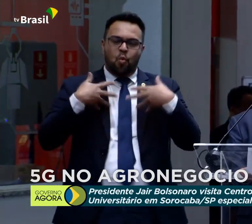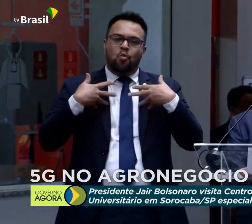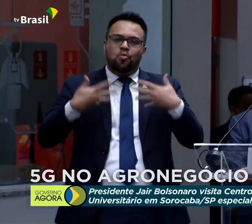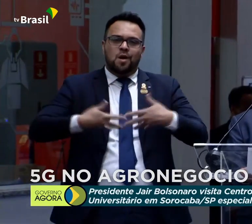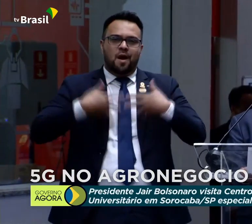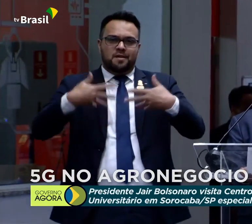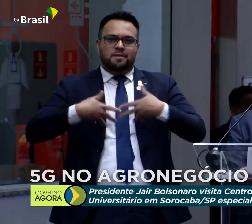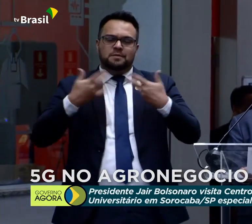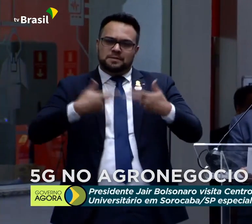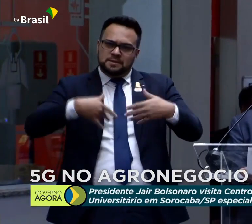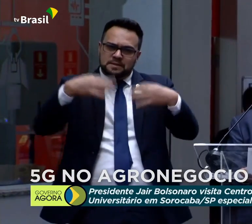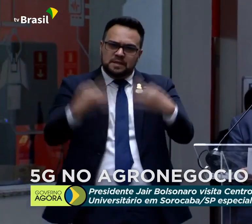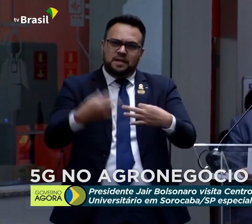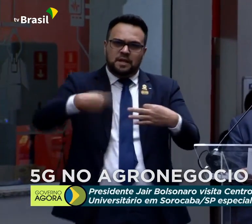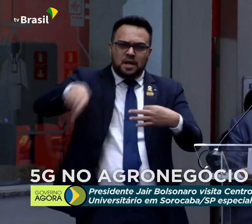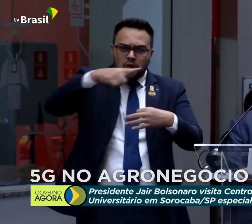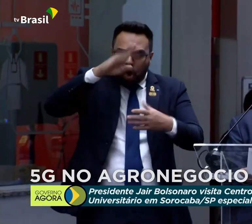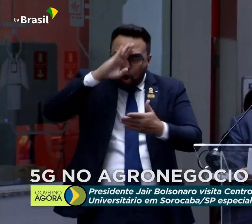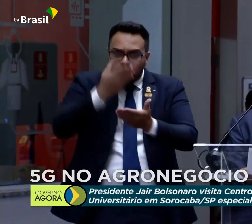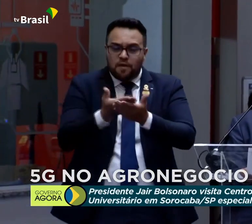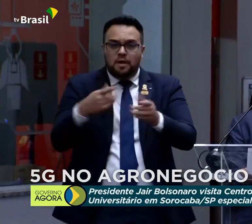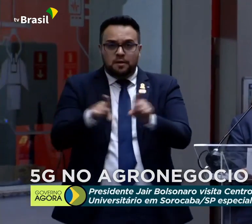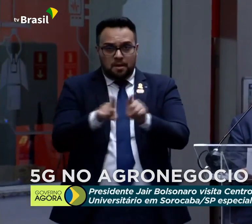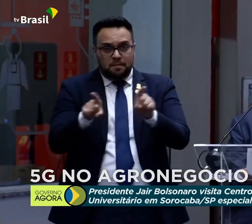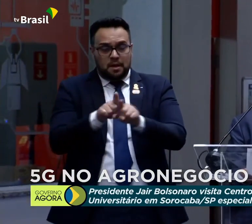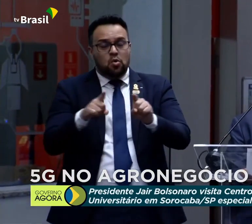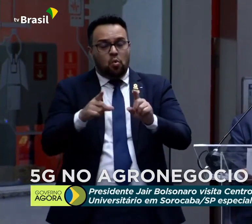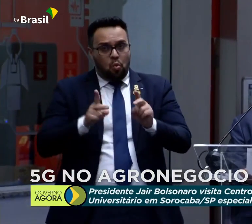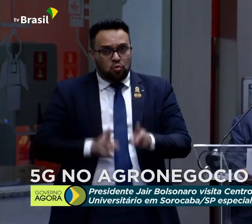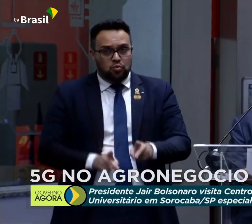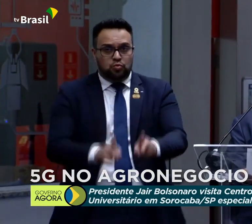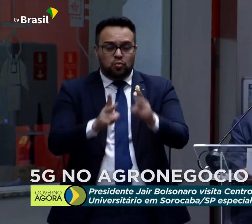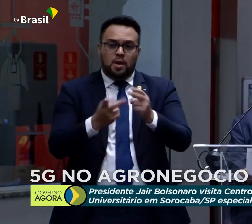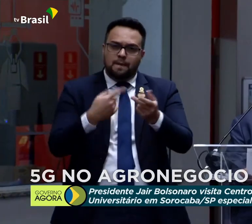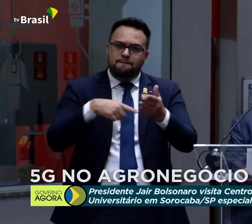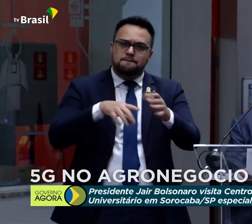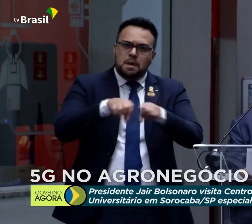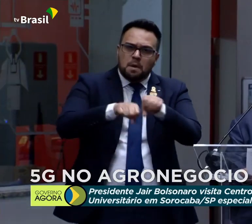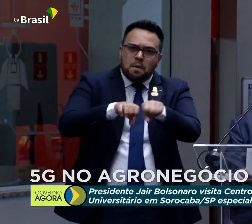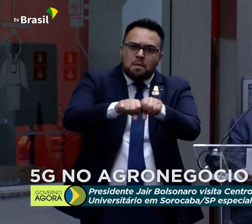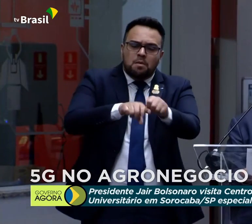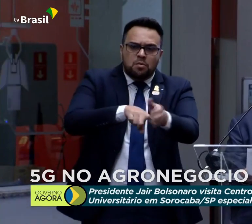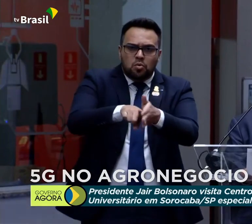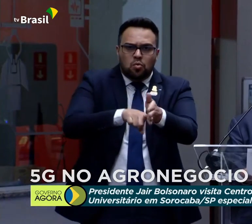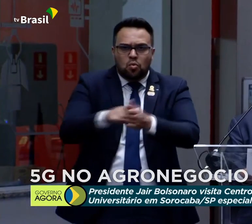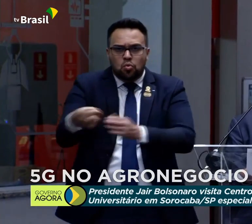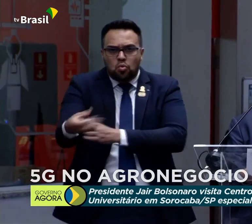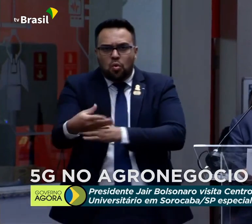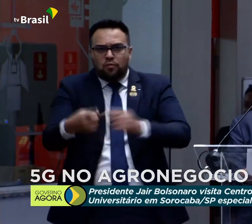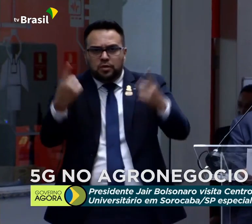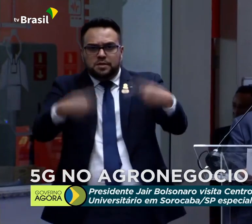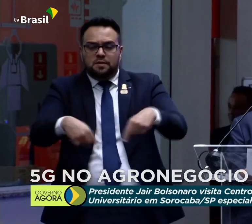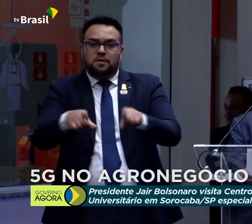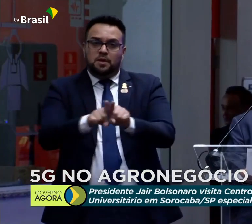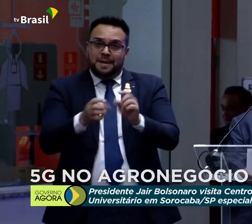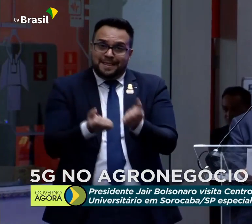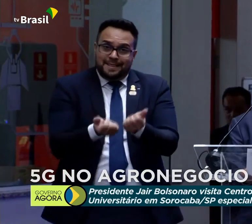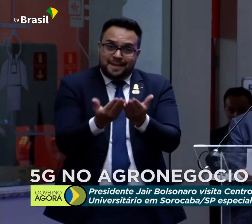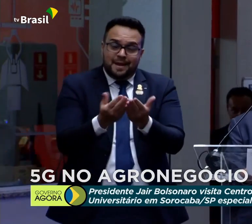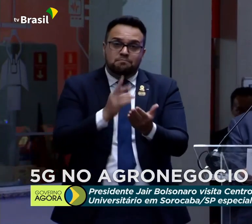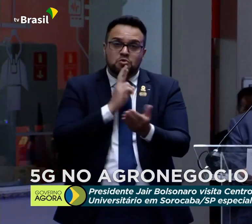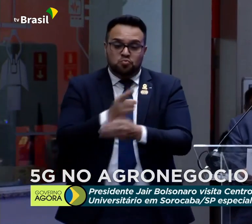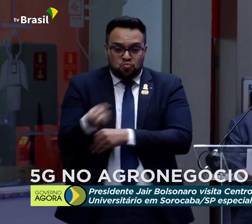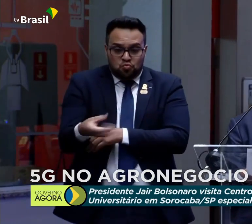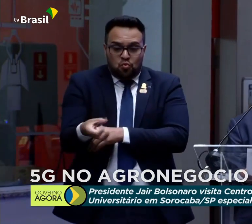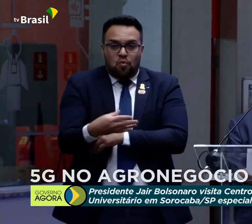seremos dignos de toda a confiança depositada em nós e continuaremos buscando novos desafios e trazendo novos resultados,